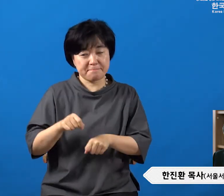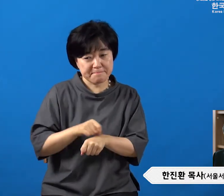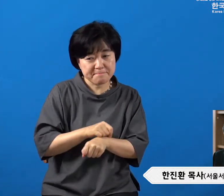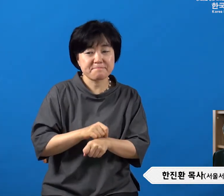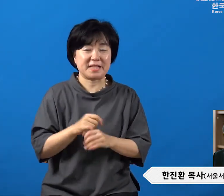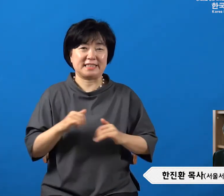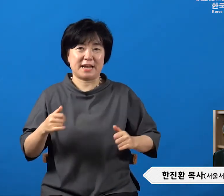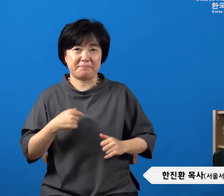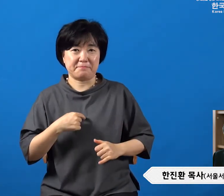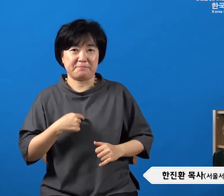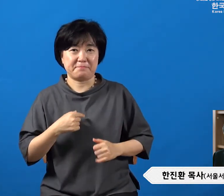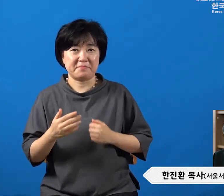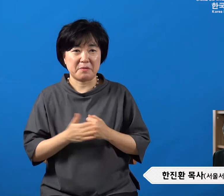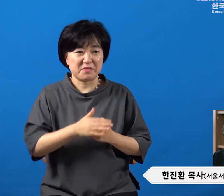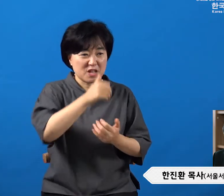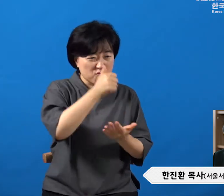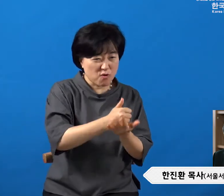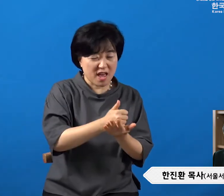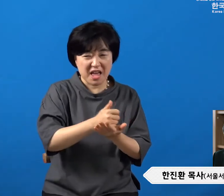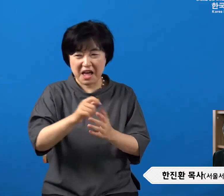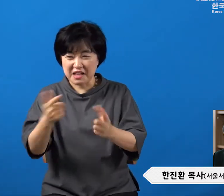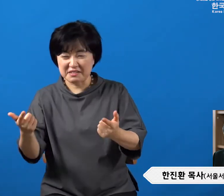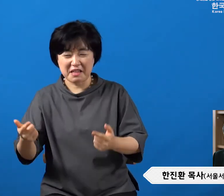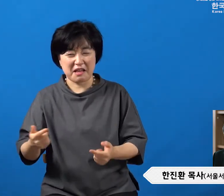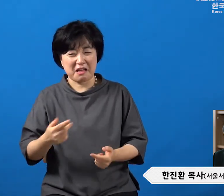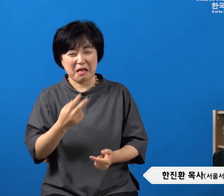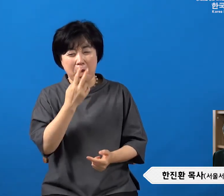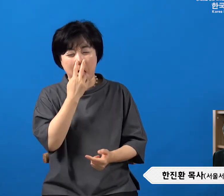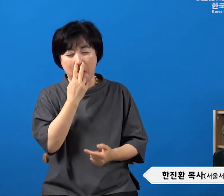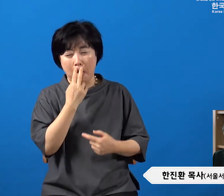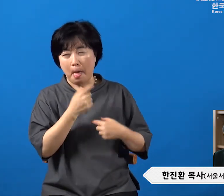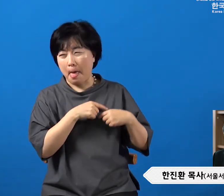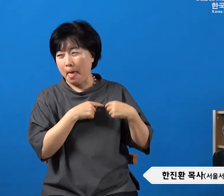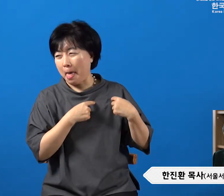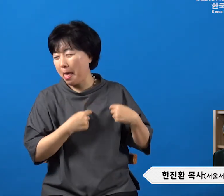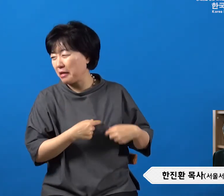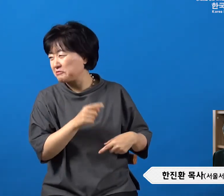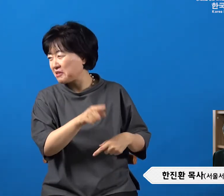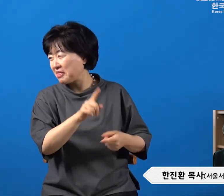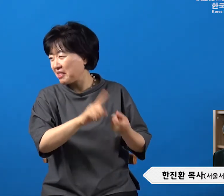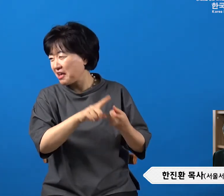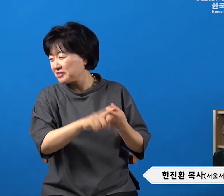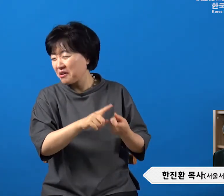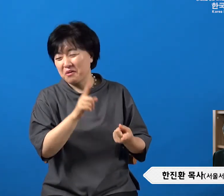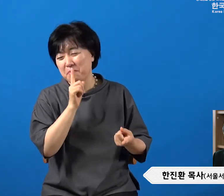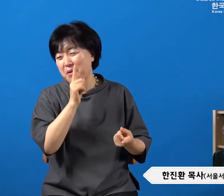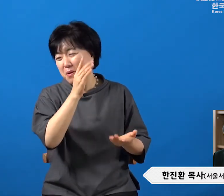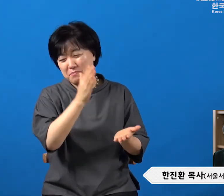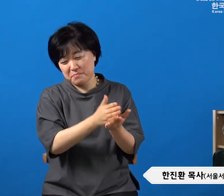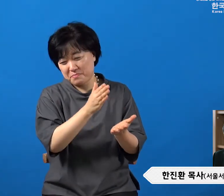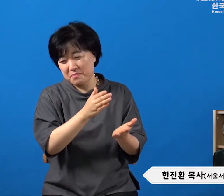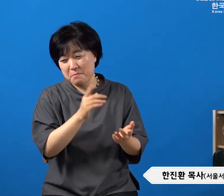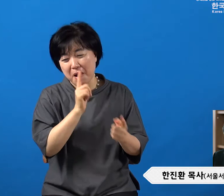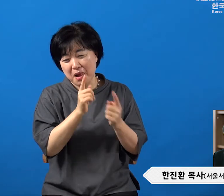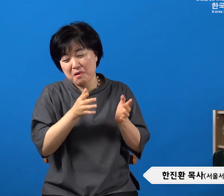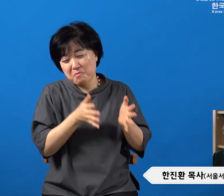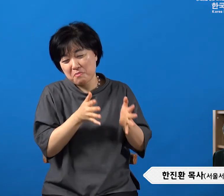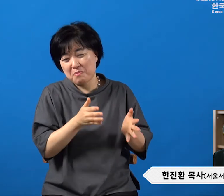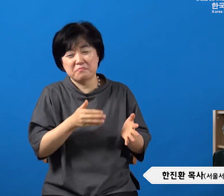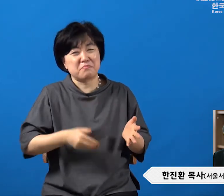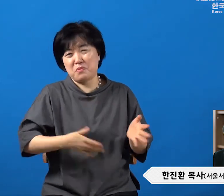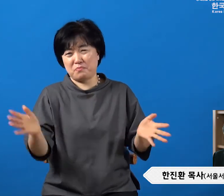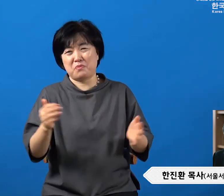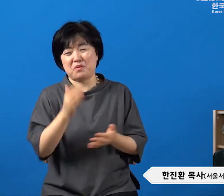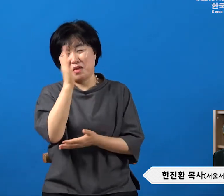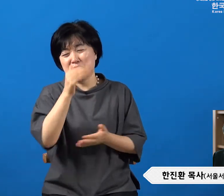때문에 죄다 아니다 그런 유치한 차원을 가지고서 그렇게 할 필요는 없다, 우리는 그것을